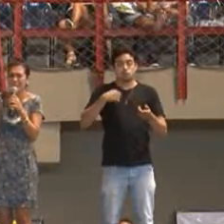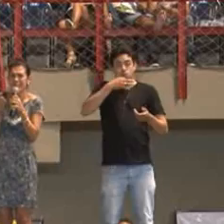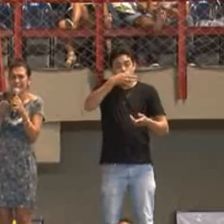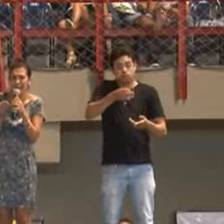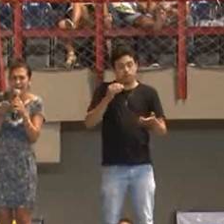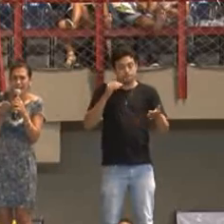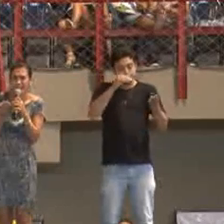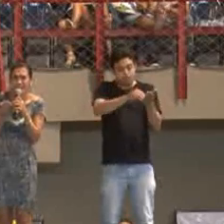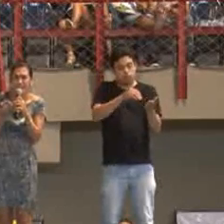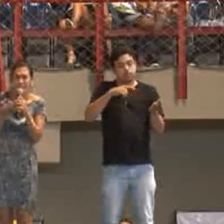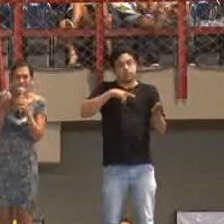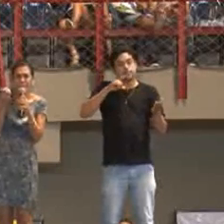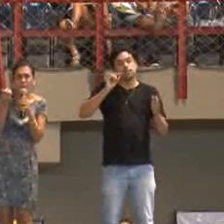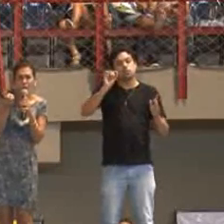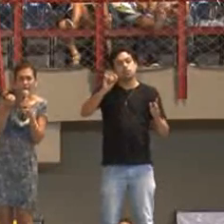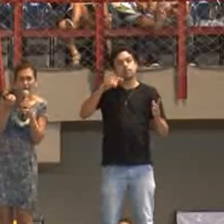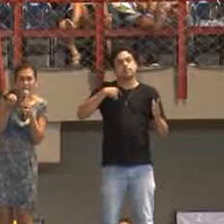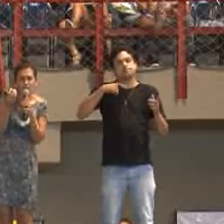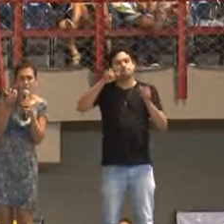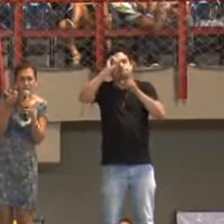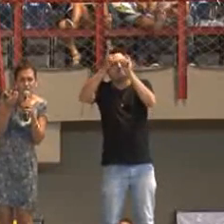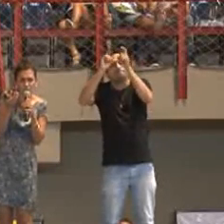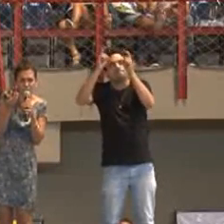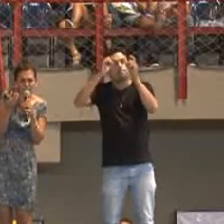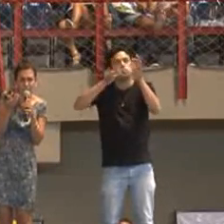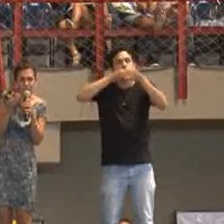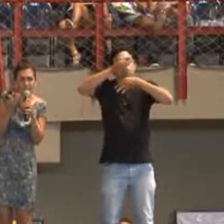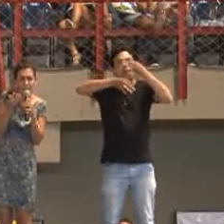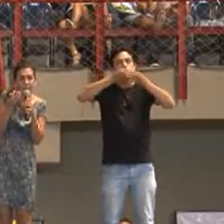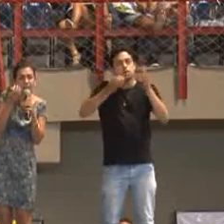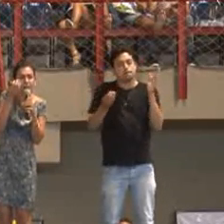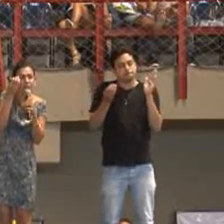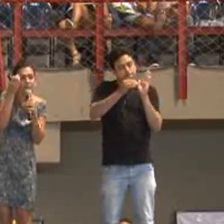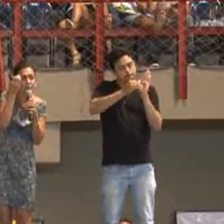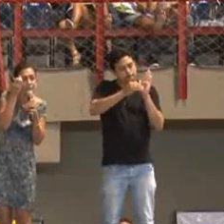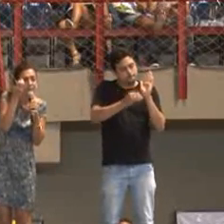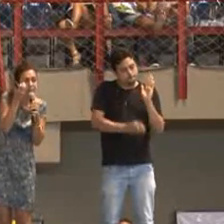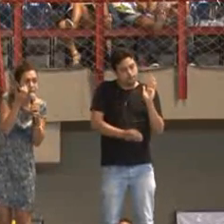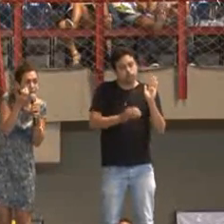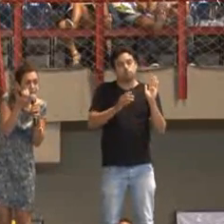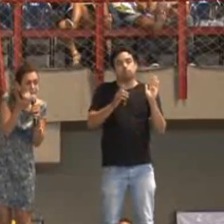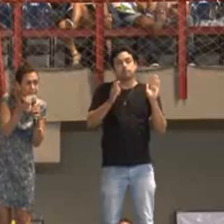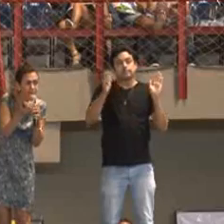você tem que criar, tem que bolar sugestões